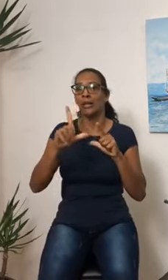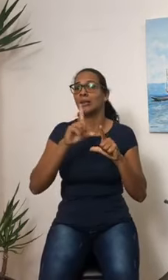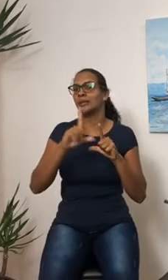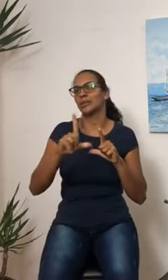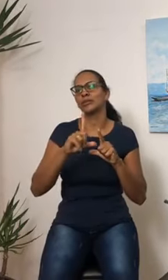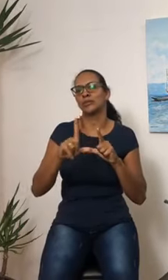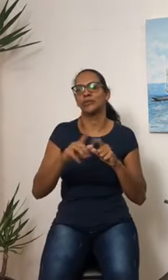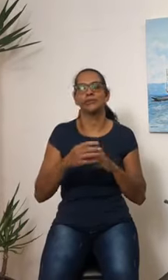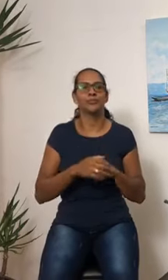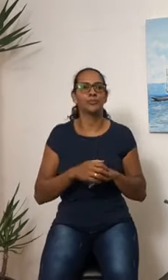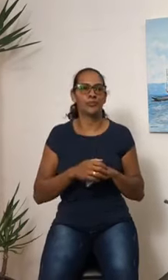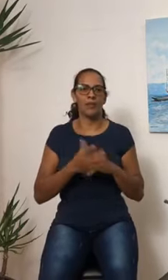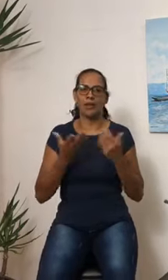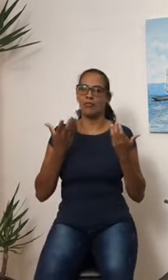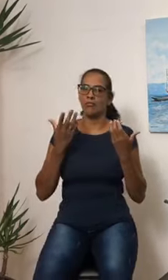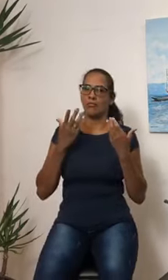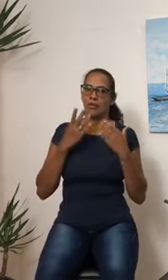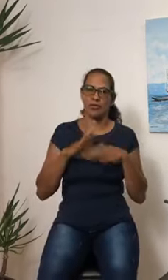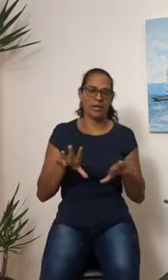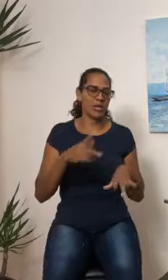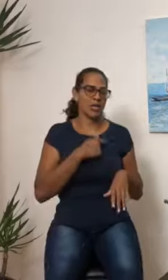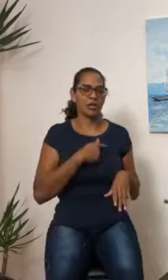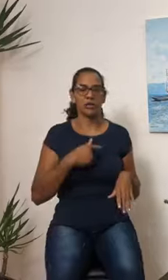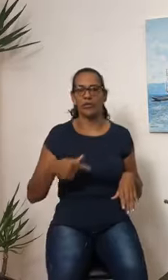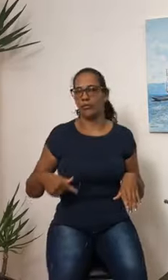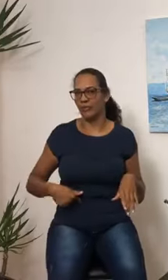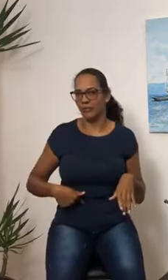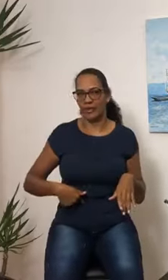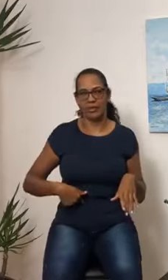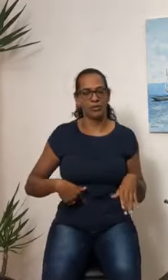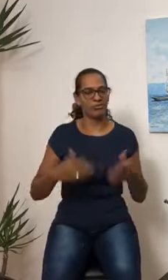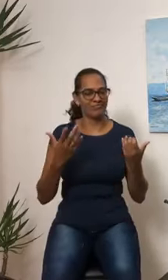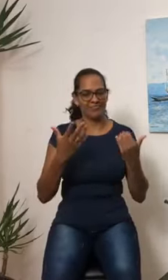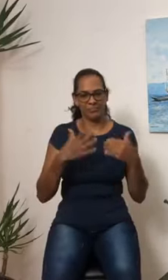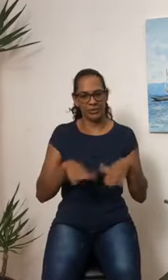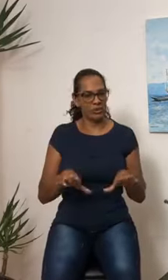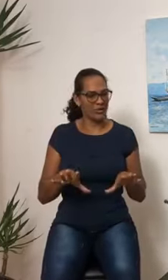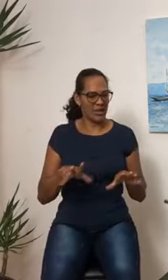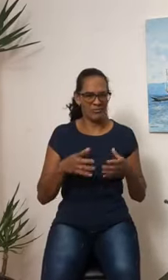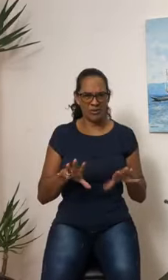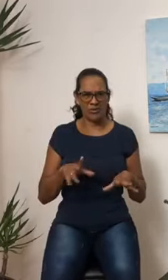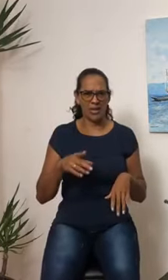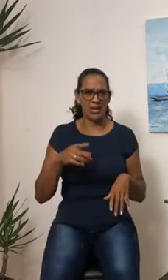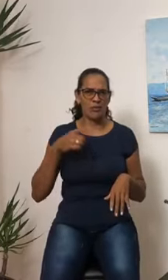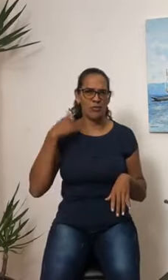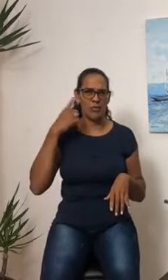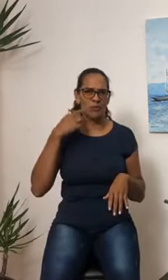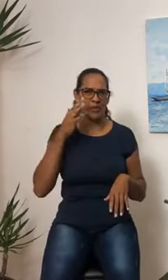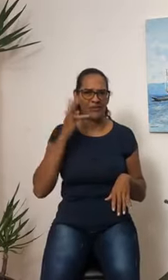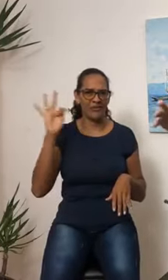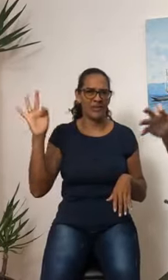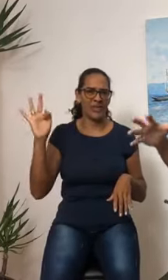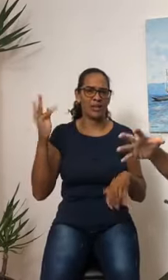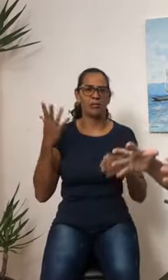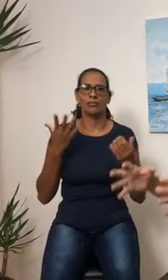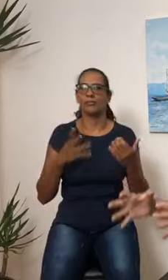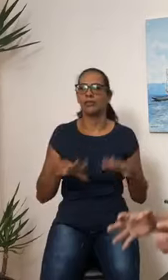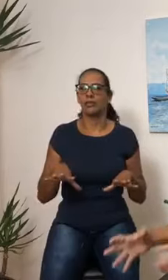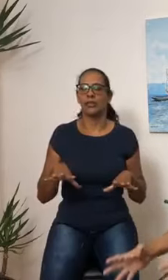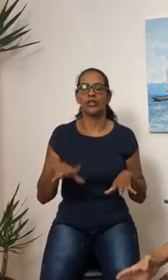ser vice-governador, não aceito ser governador, e não quero ser candidato a deputado federal. Já falei isso pro